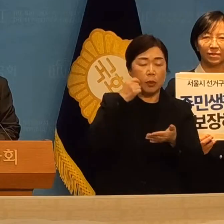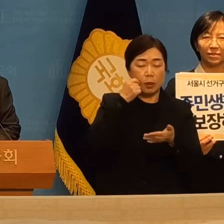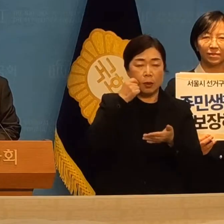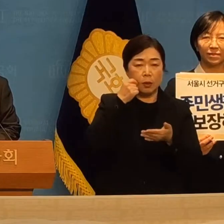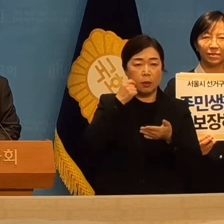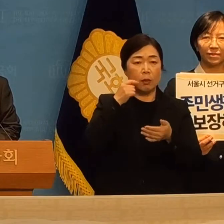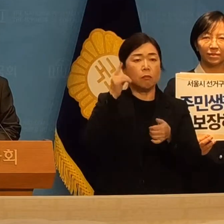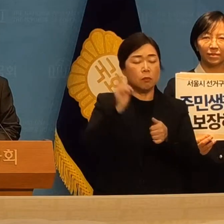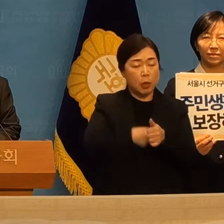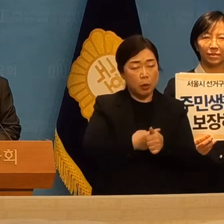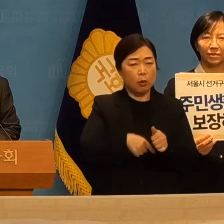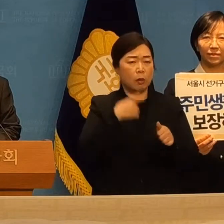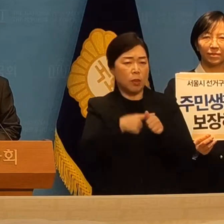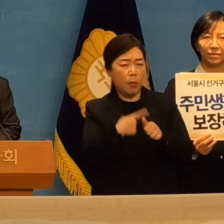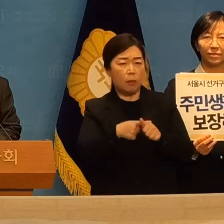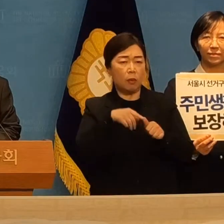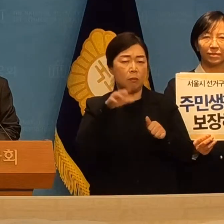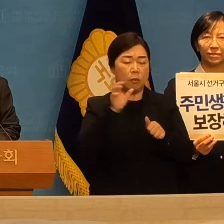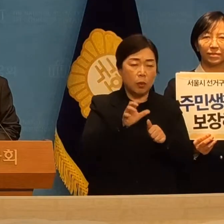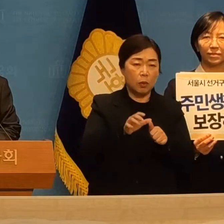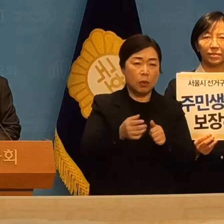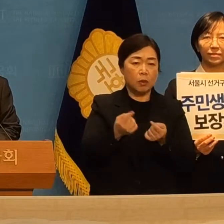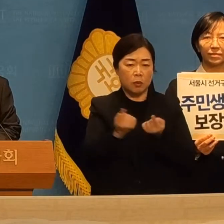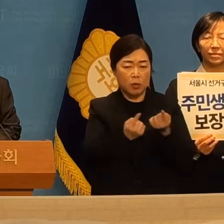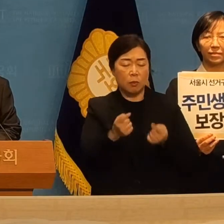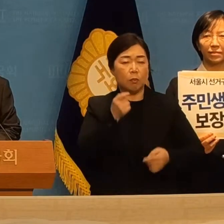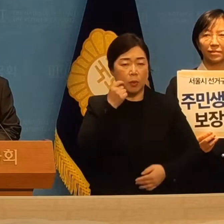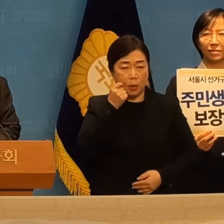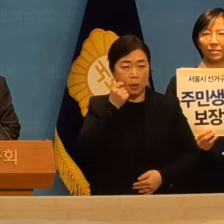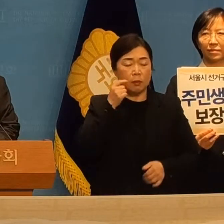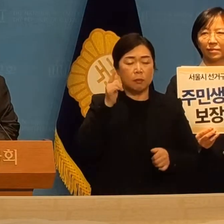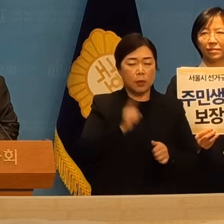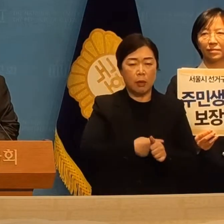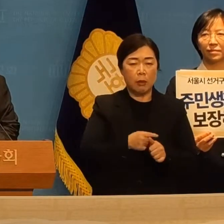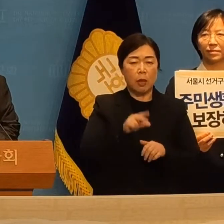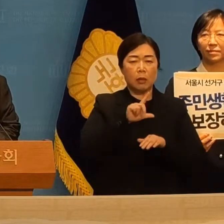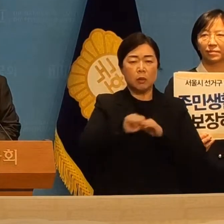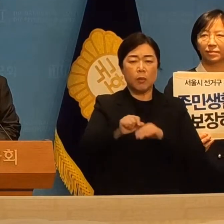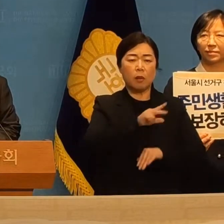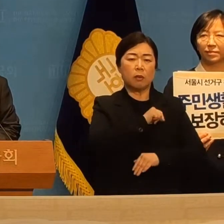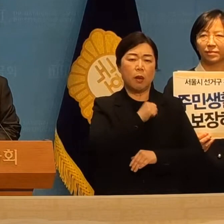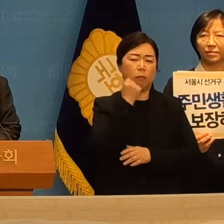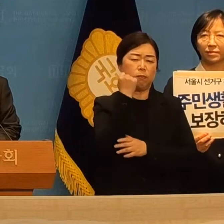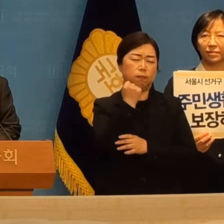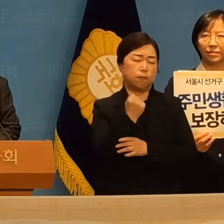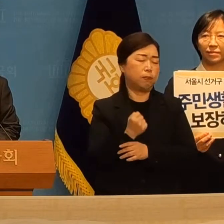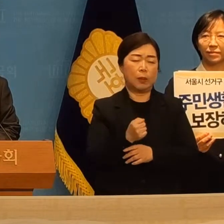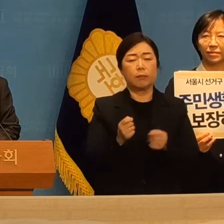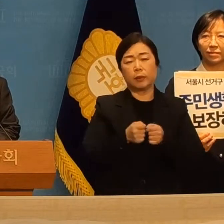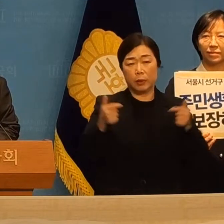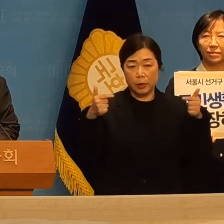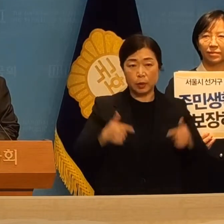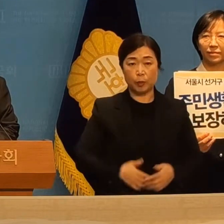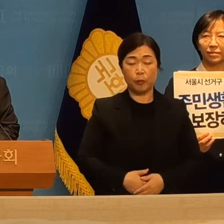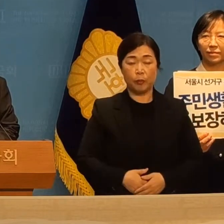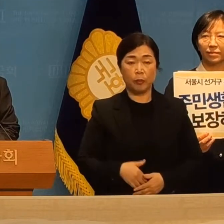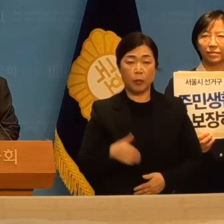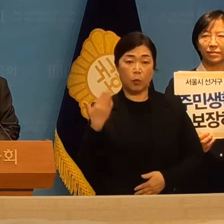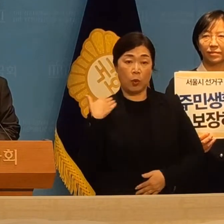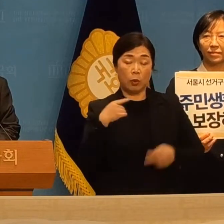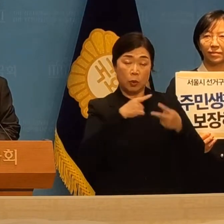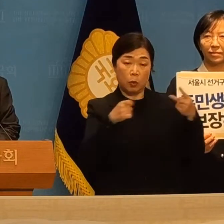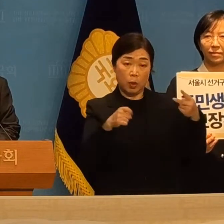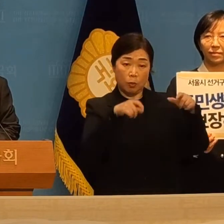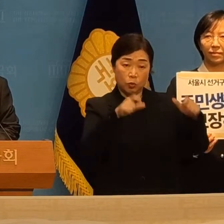사라졌으며 지방의회의 부패와 비리는 지속되고 있습니다. 최근 동대문 구의회에서 드러난